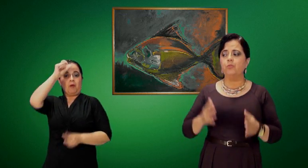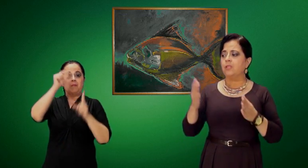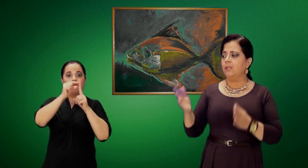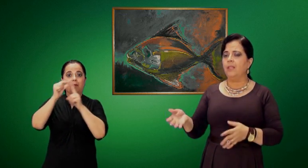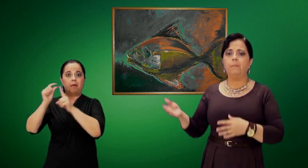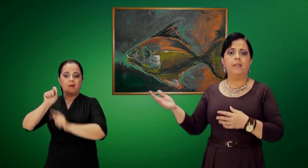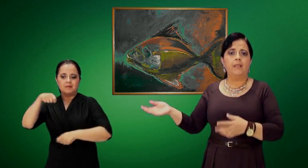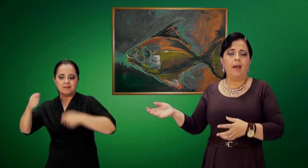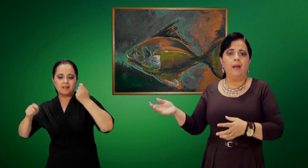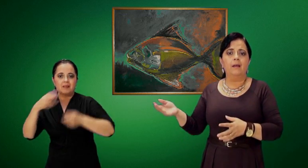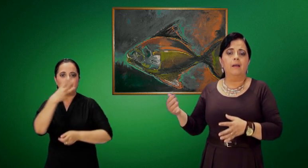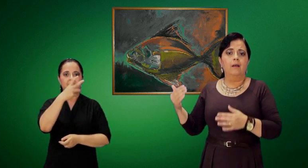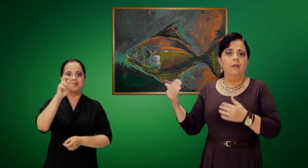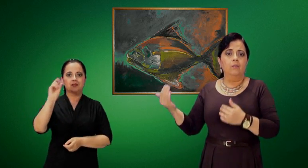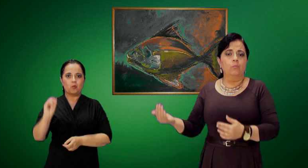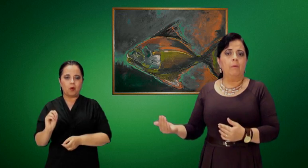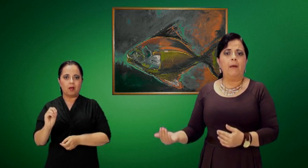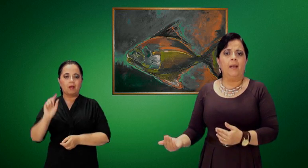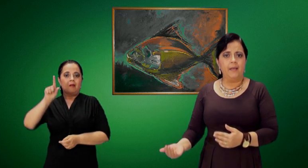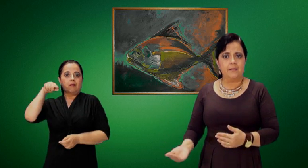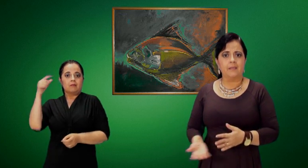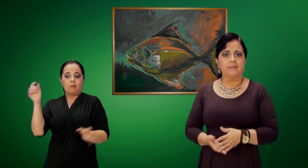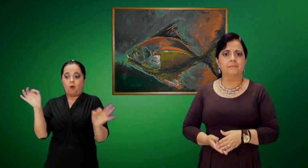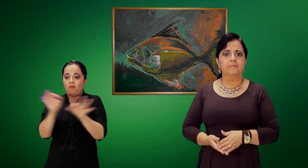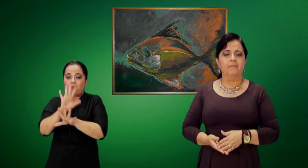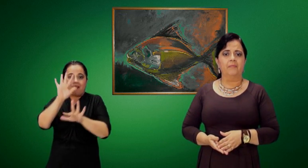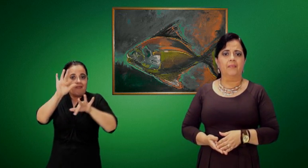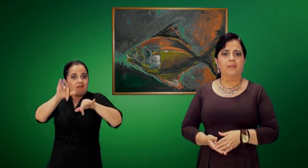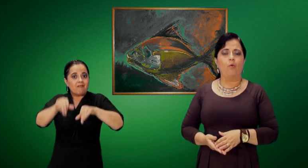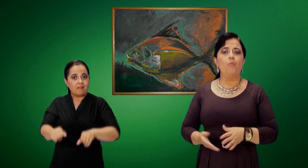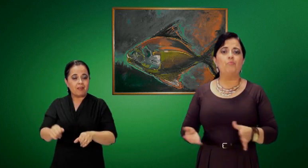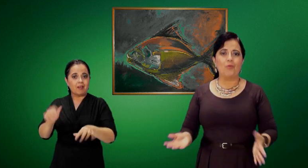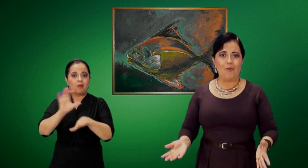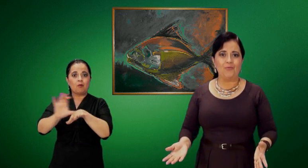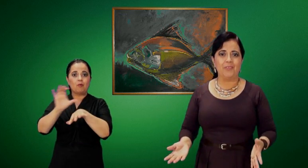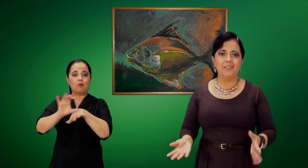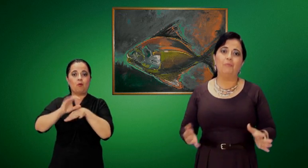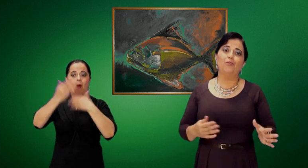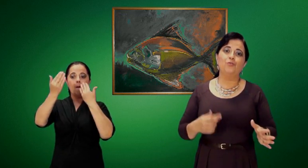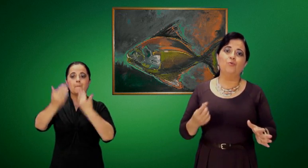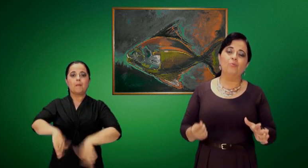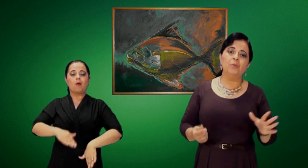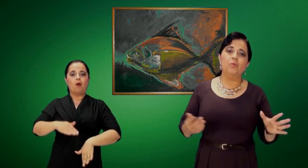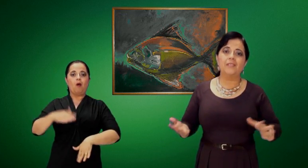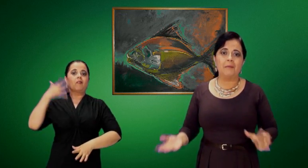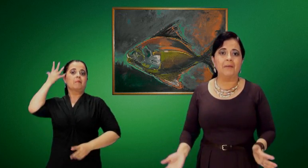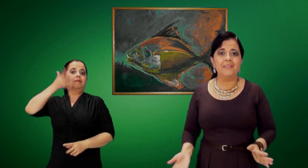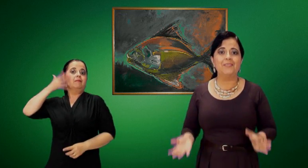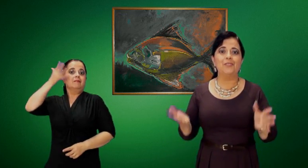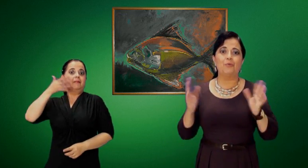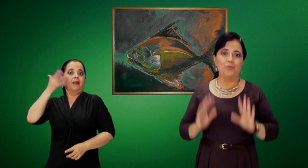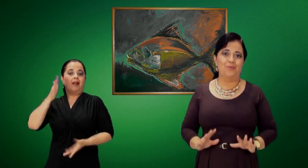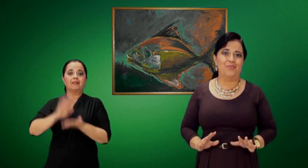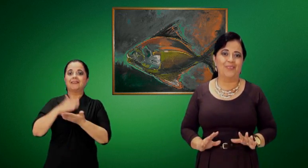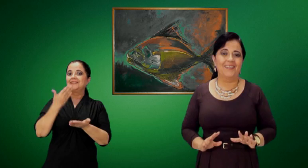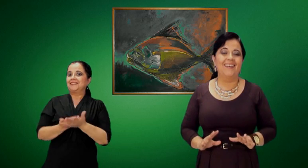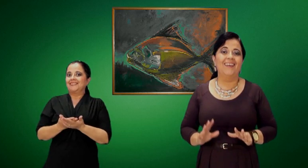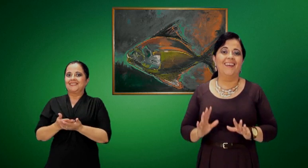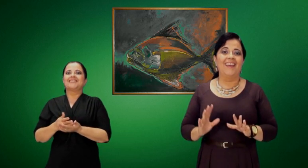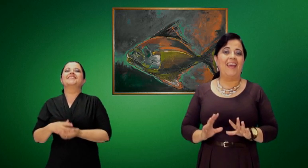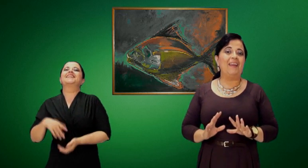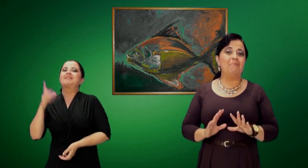já tínhamos que interpretar uma palestra como prova, depois de 1 ou 2 semanas de